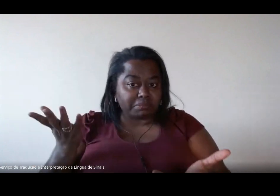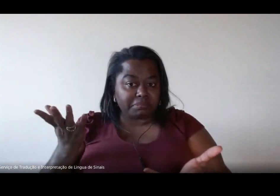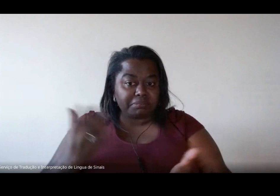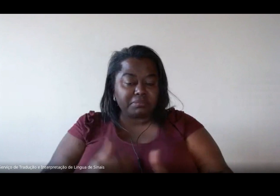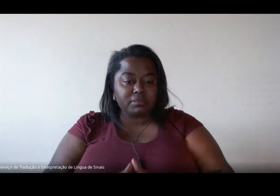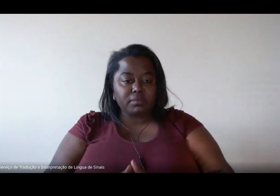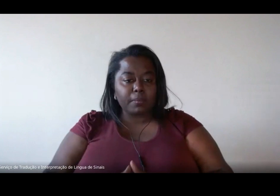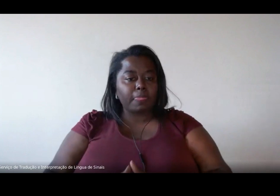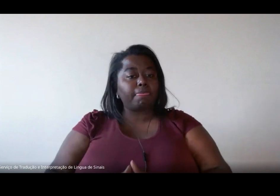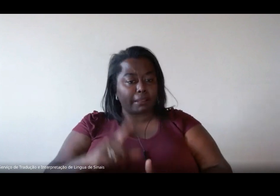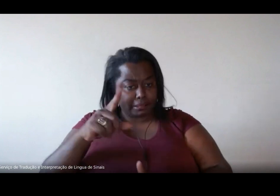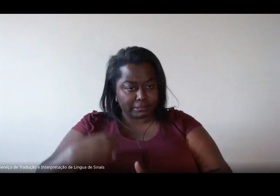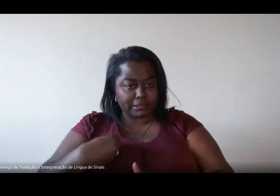ele?